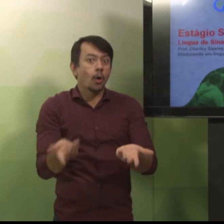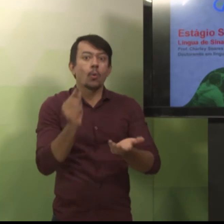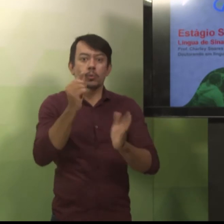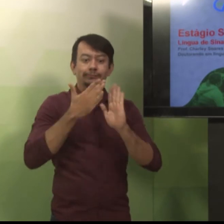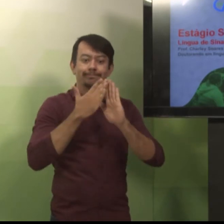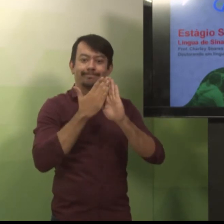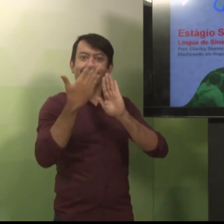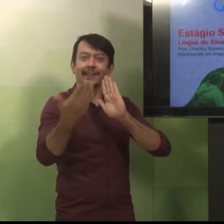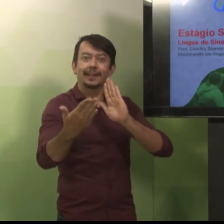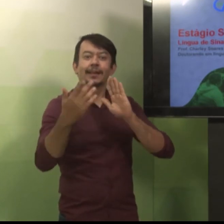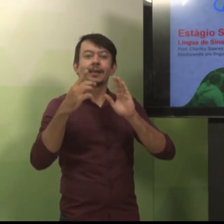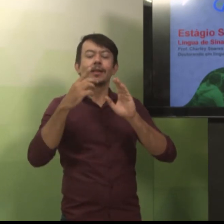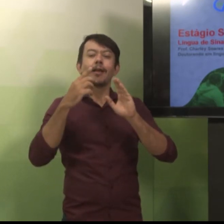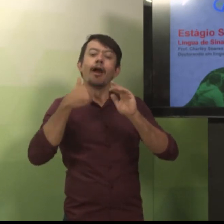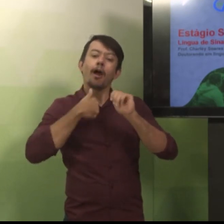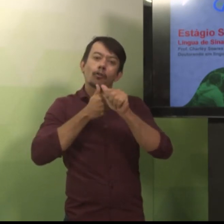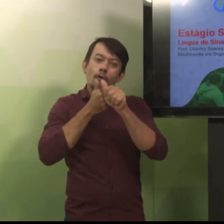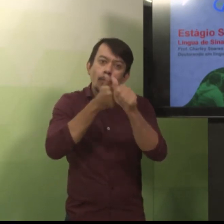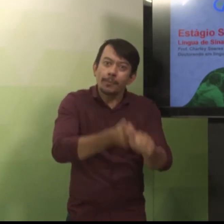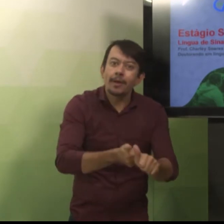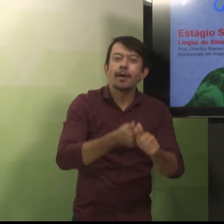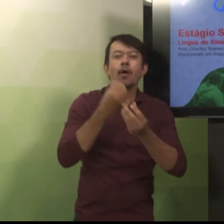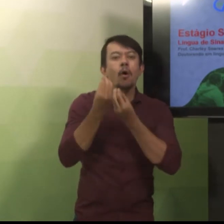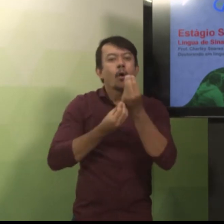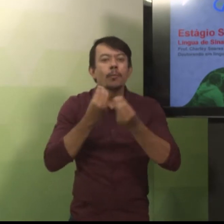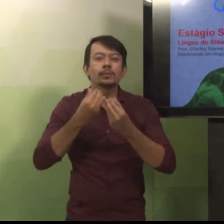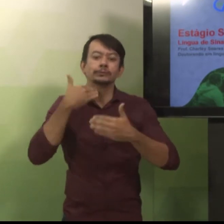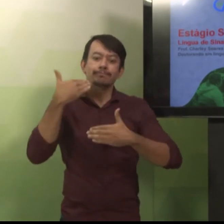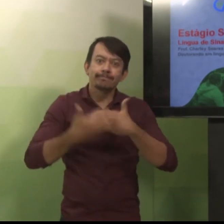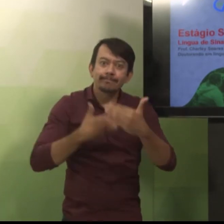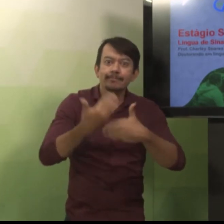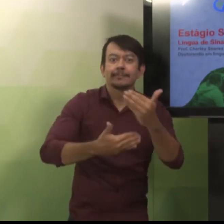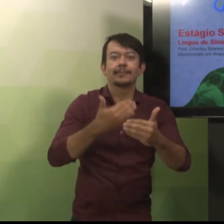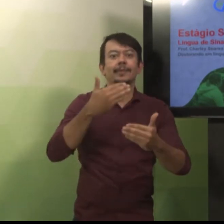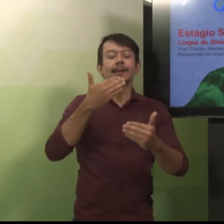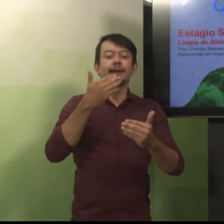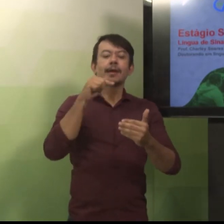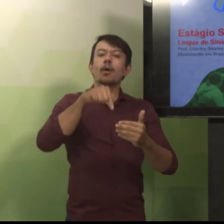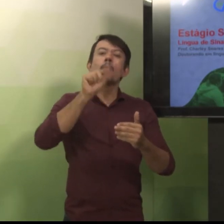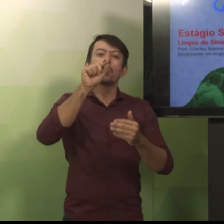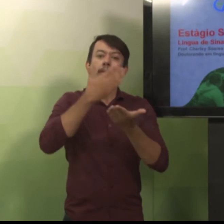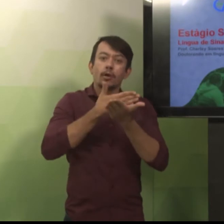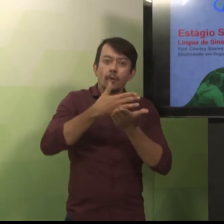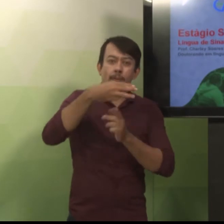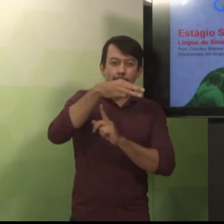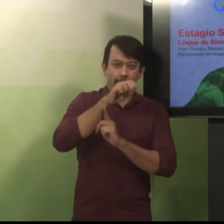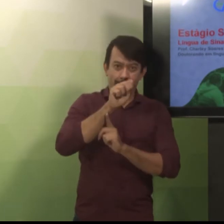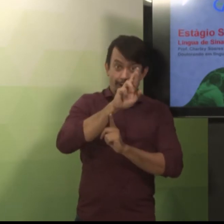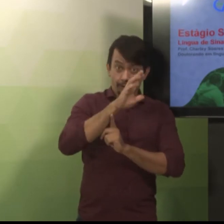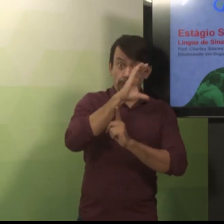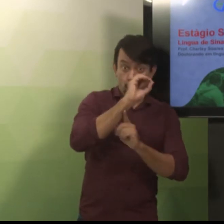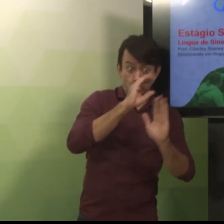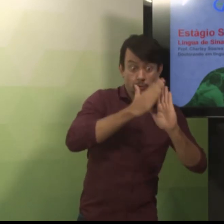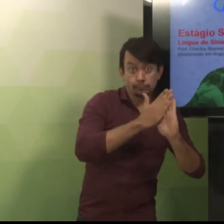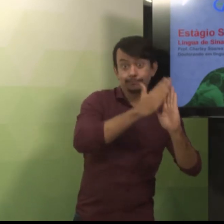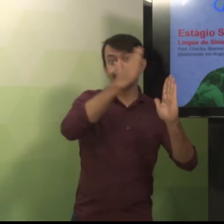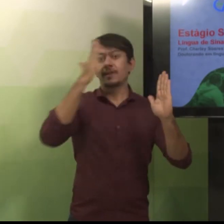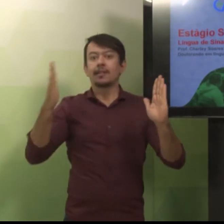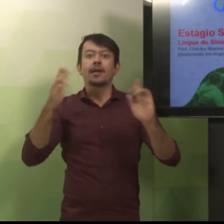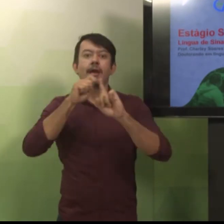pela disciplina no próximo semestre. Vou acompanhar vocês nesse processo. Começaremos em março